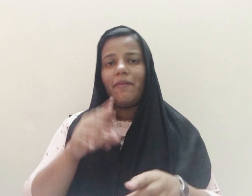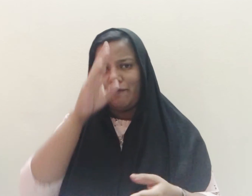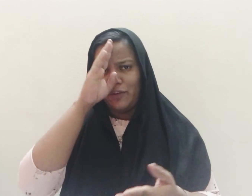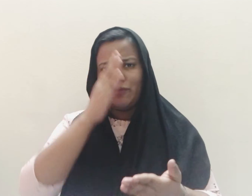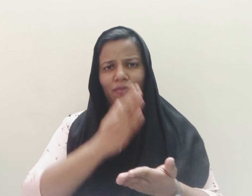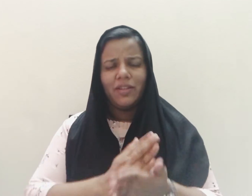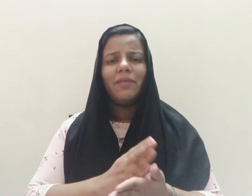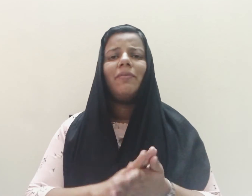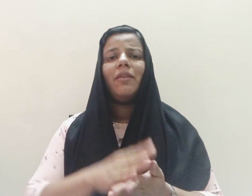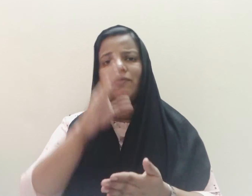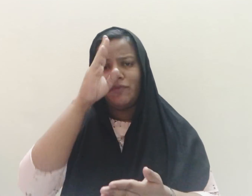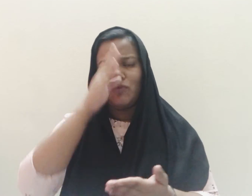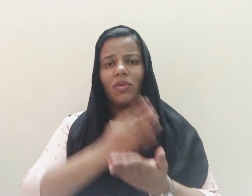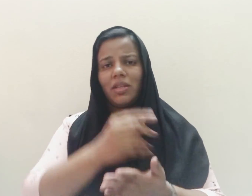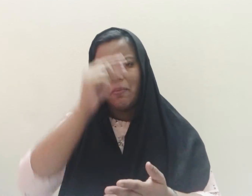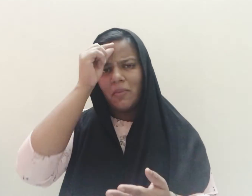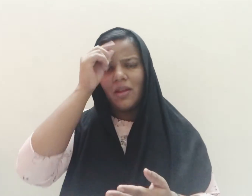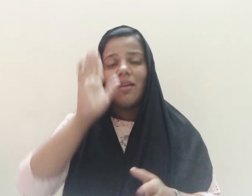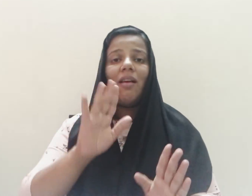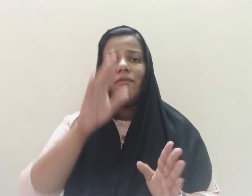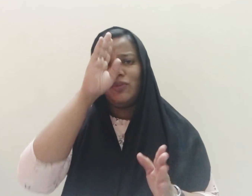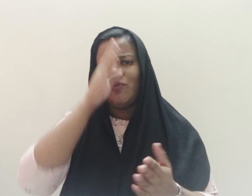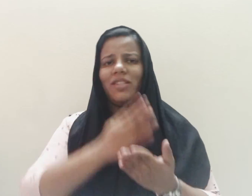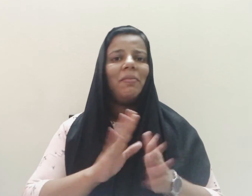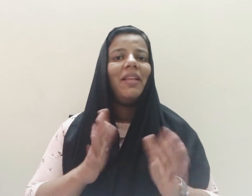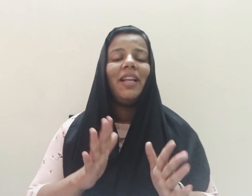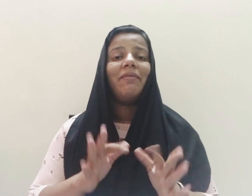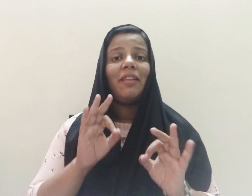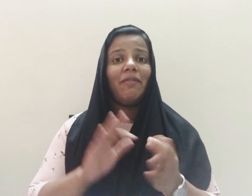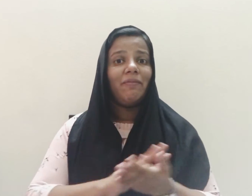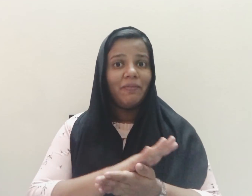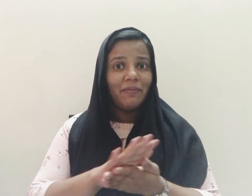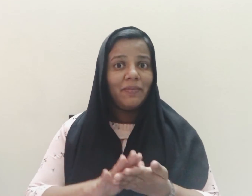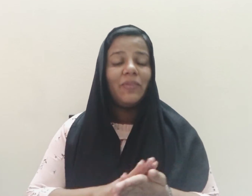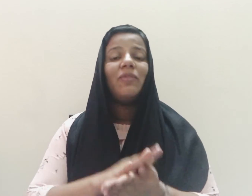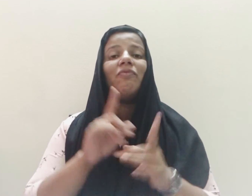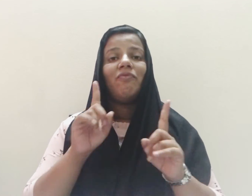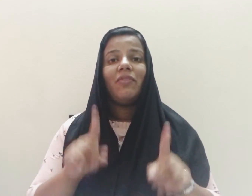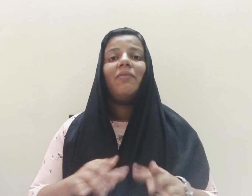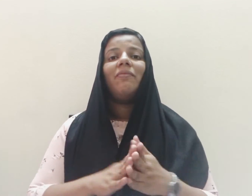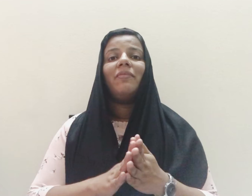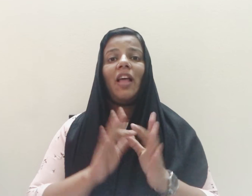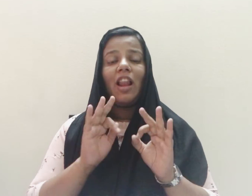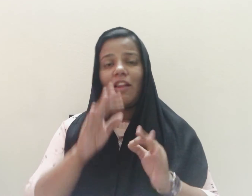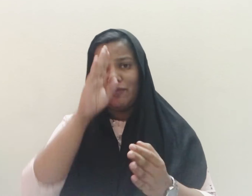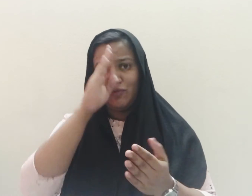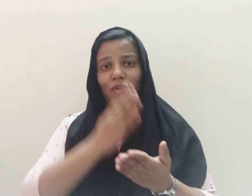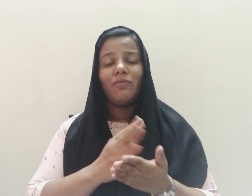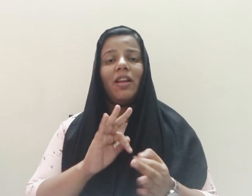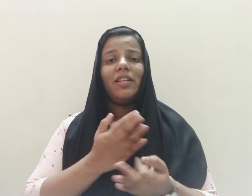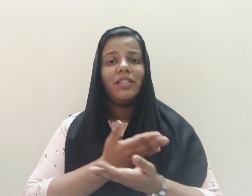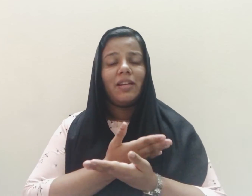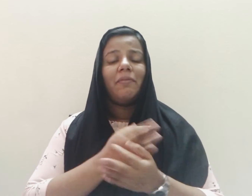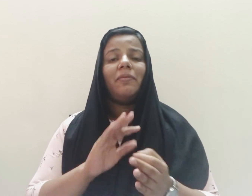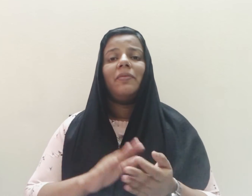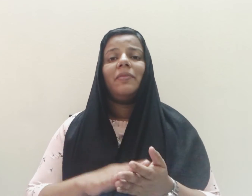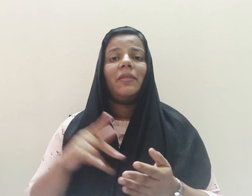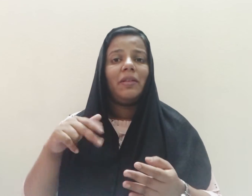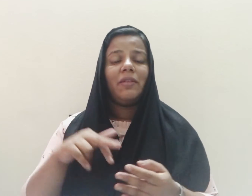നമുക്ക് വിശ്വാസം, വിശ്വാസി എന്നുള്ള പേരുണ്ടോ എന്നാൽ പിന്നെ വിശ്വാസിയായി. നിർമ്മലതയിലും വിശ്വാസികൾക്ക് മാതൃകയായിരിക്കുക കർത്താവ്